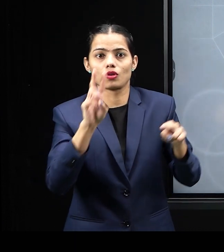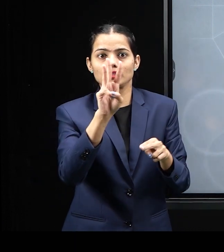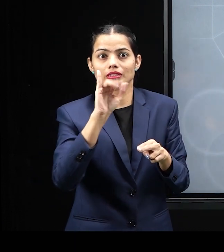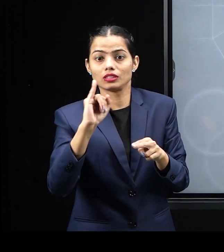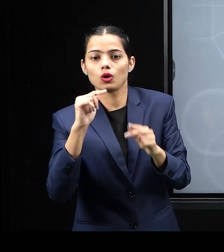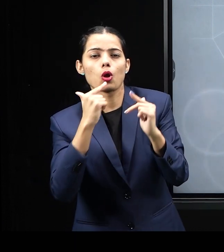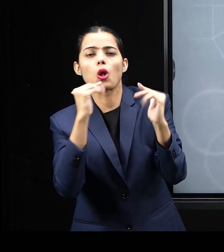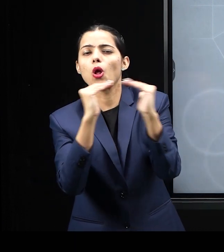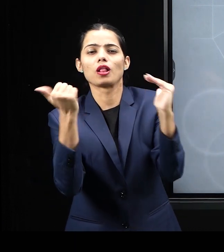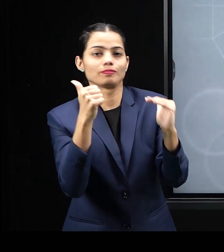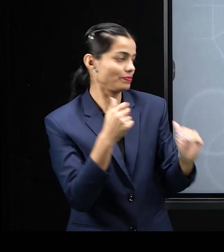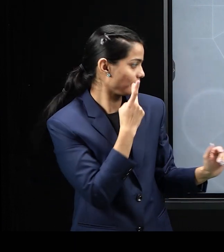ಸಮನಾಗಿಲ್ಲ 0.